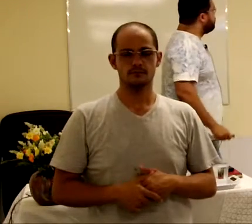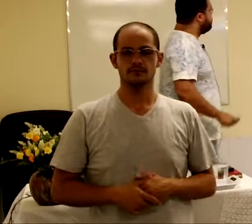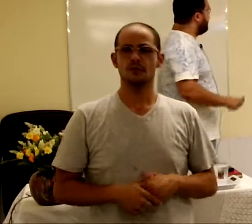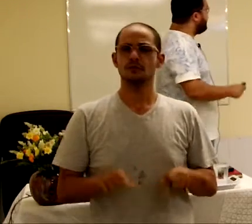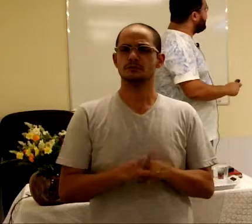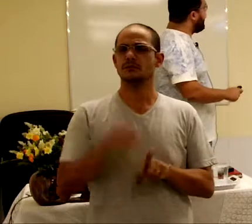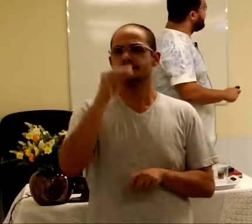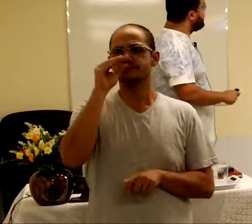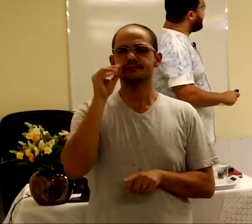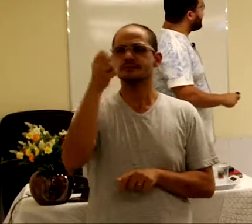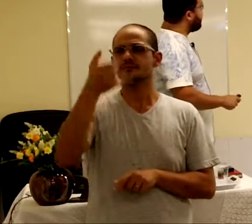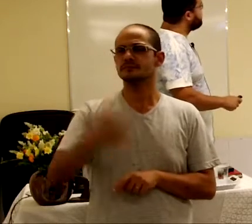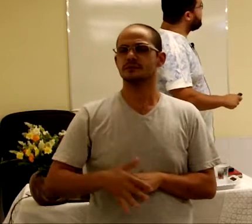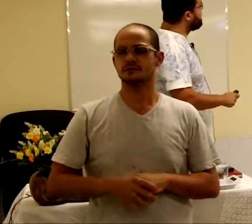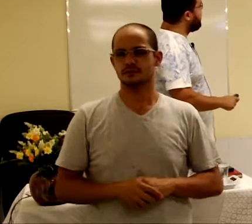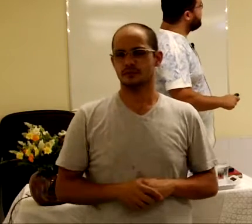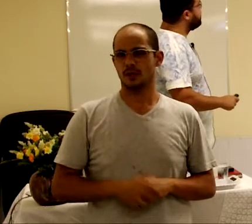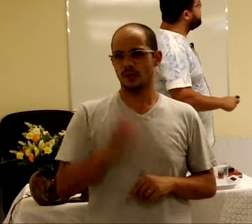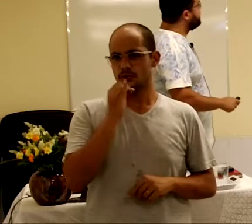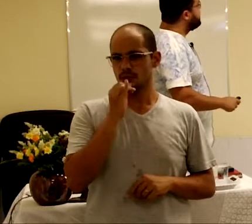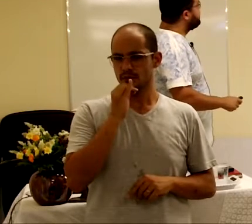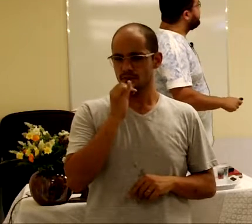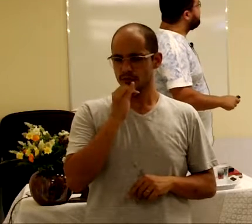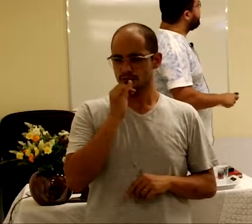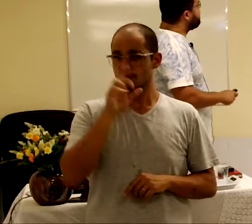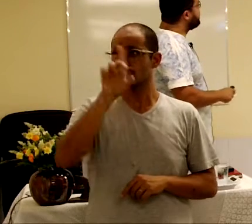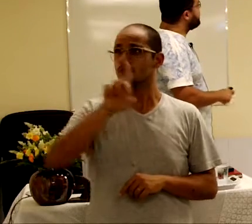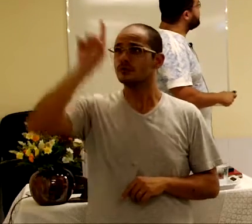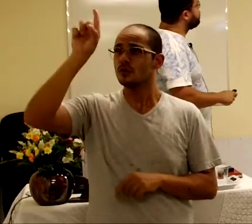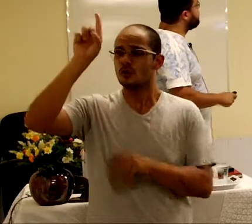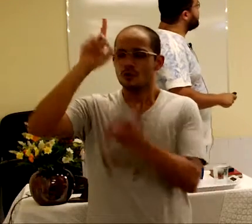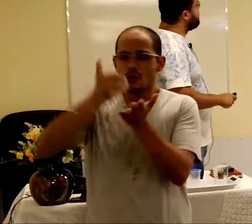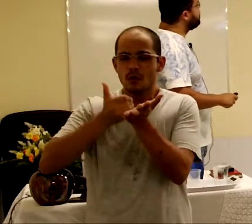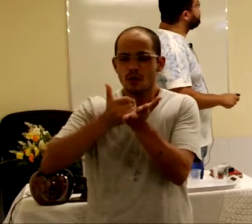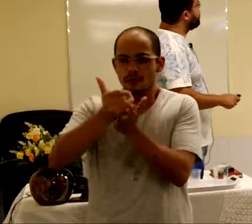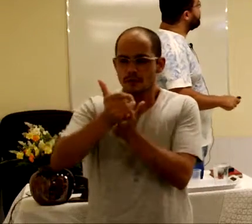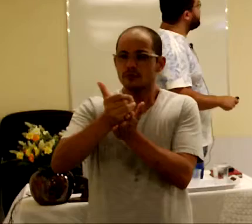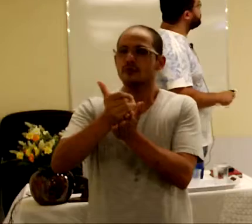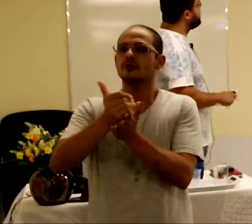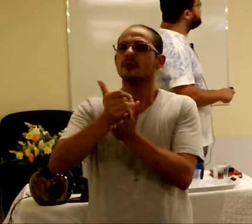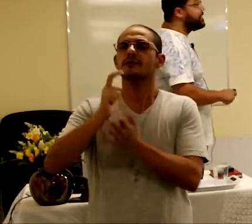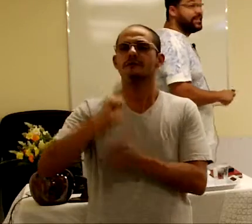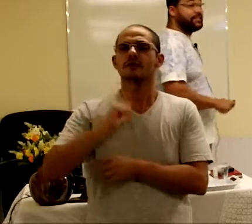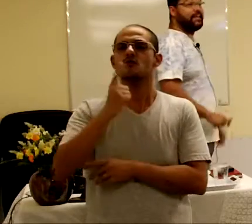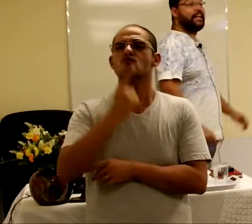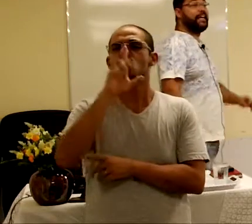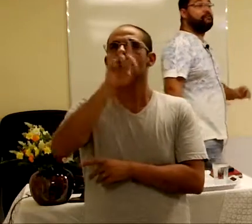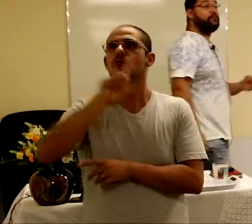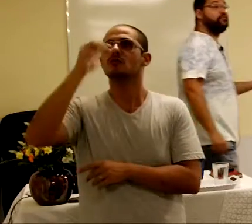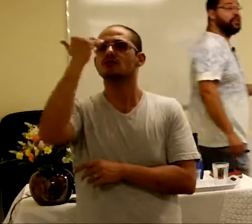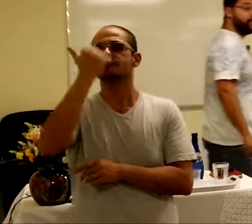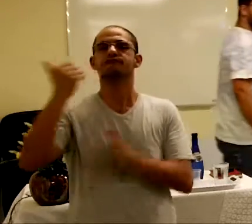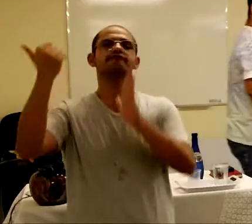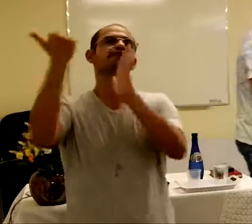Kardec continua. Em que é que, na causa primária, em Deus, se revela uma inteligência suprema e superior a todas as inteligências? Você vê que Kardec não